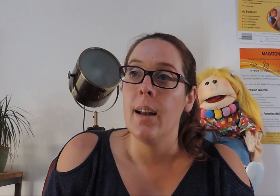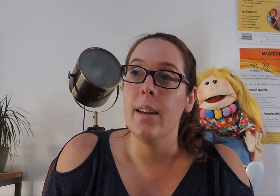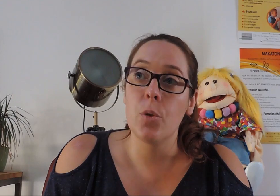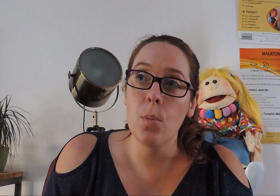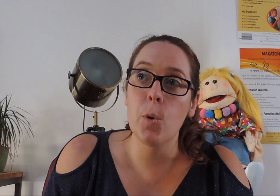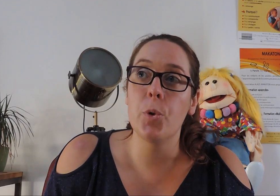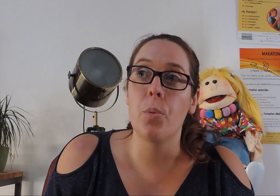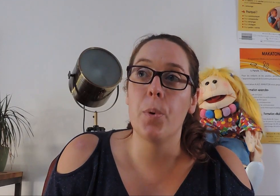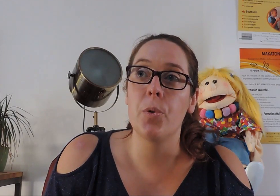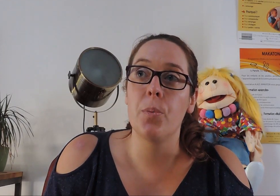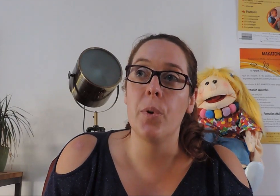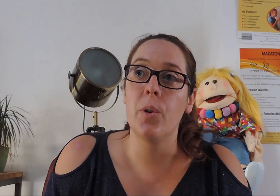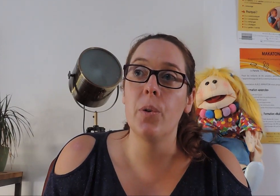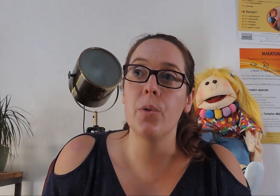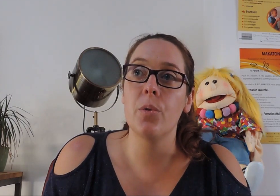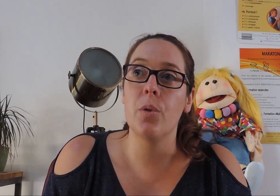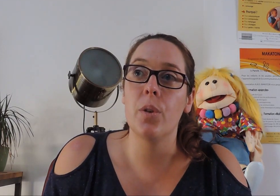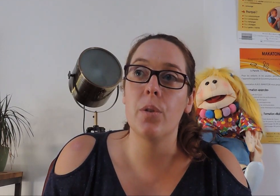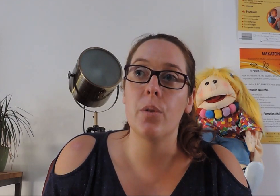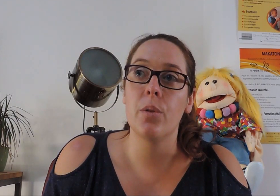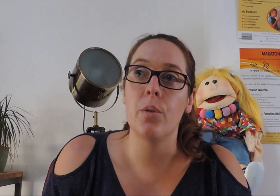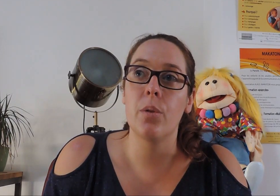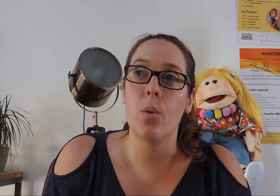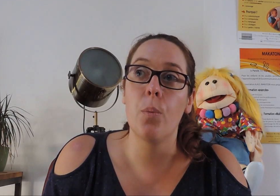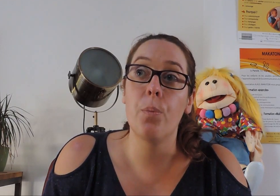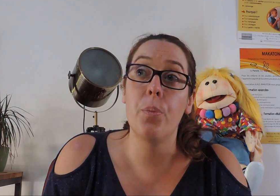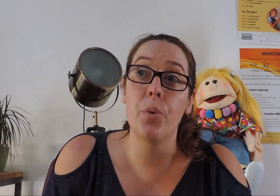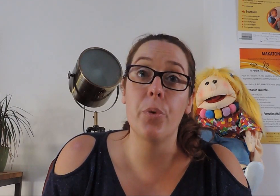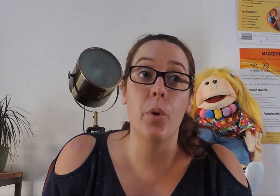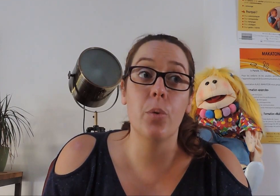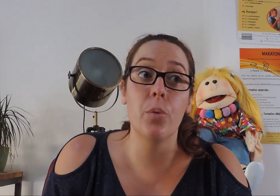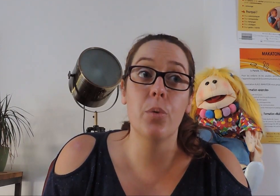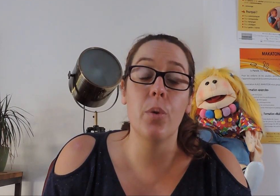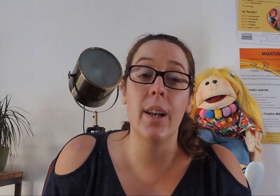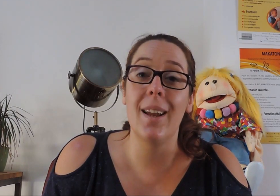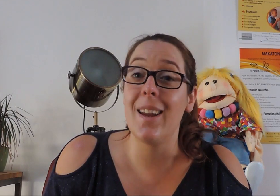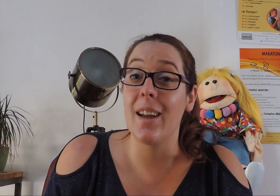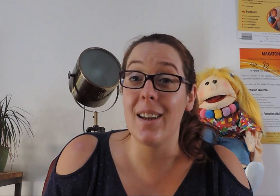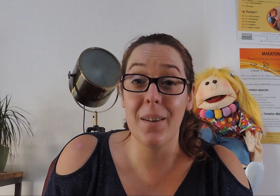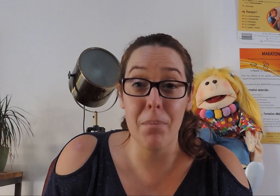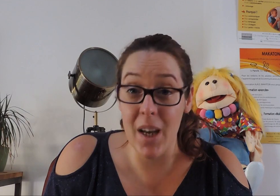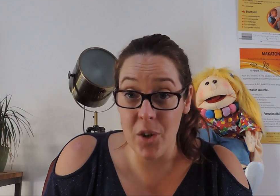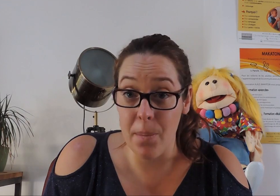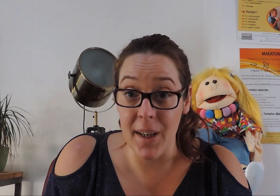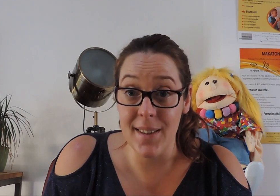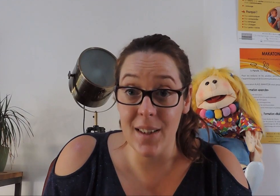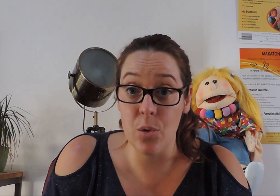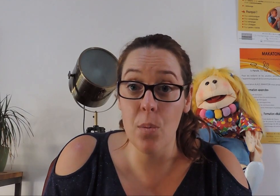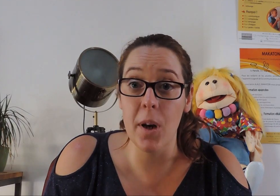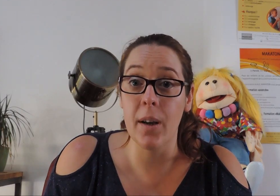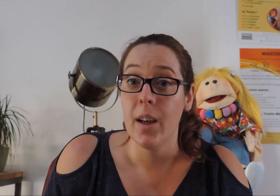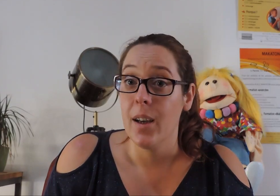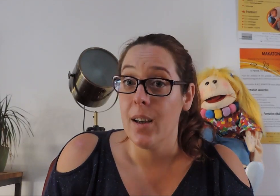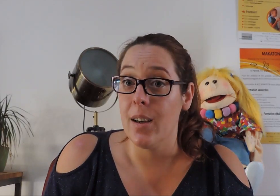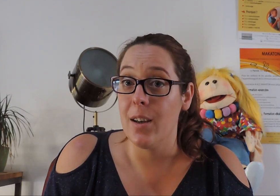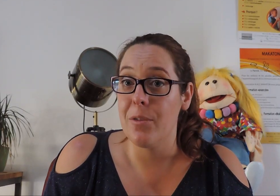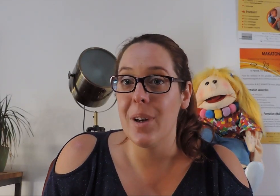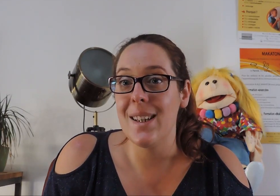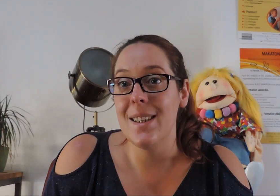les troubles du comportement on peut se rendre compte que la majeure partie des troubles vont être